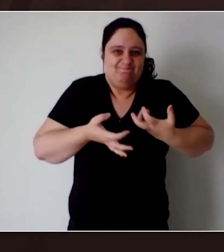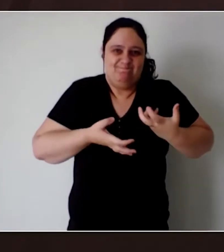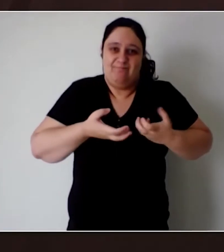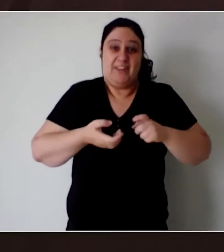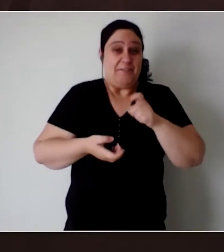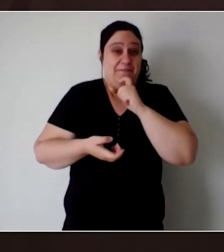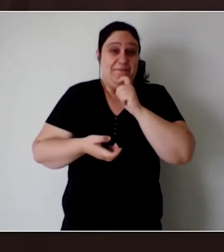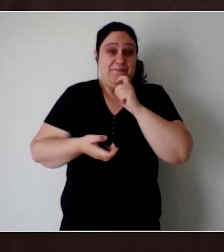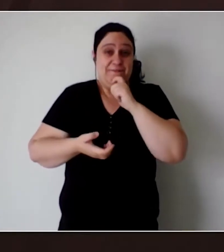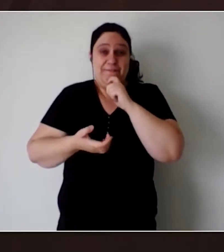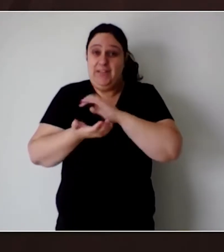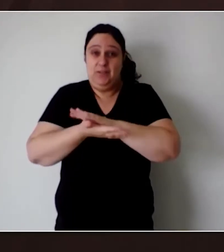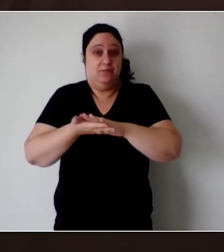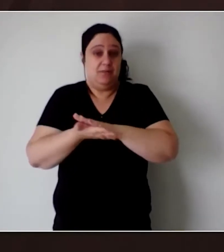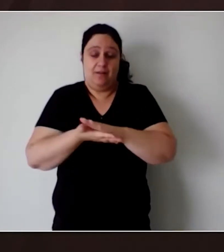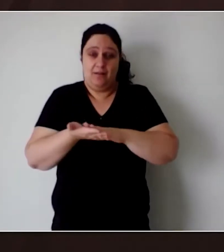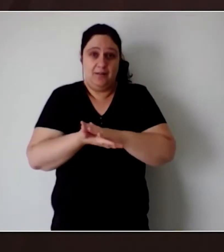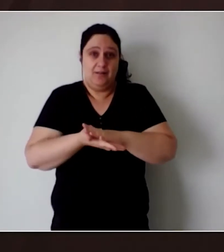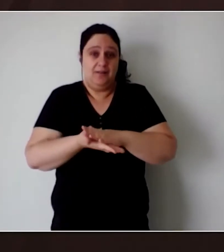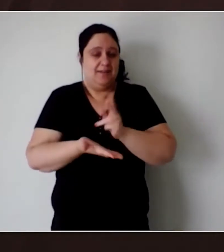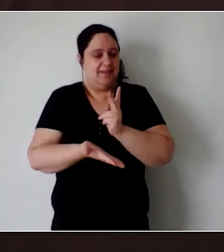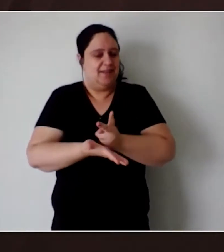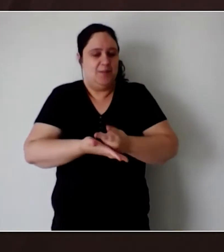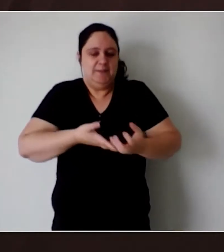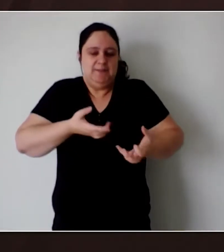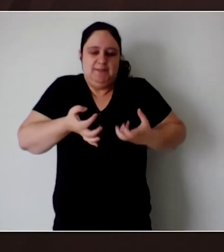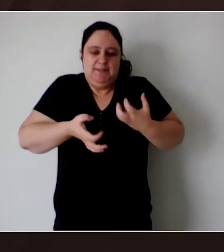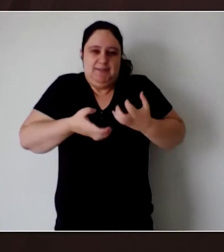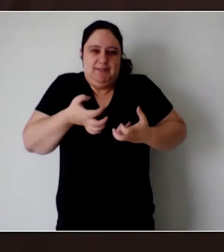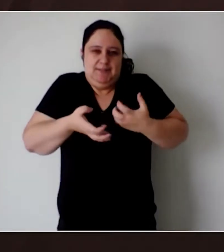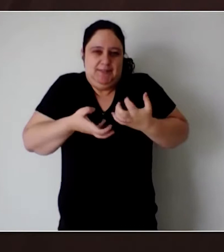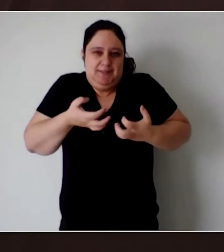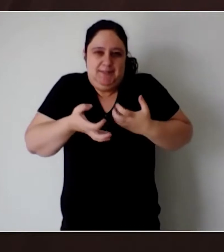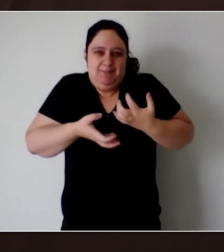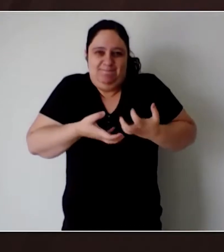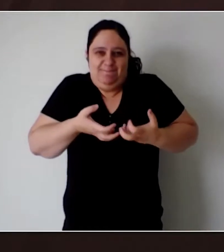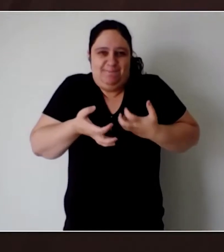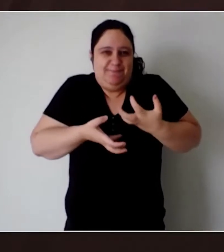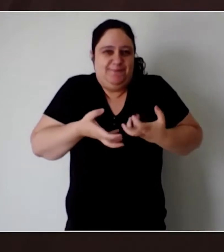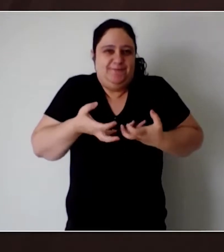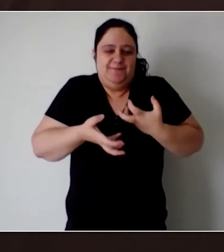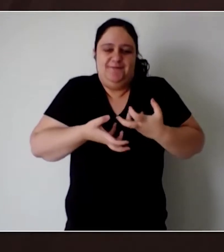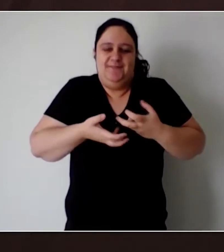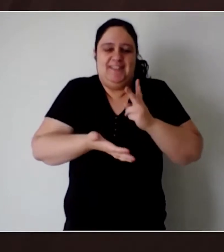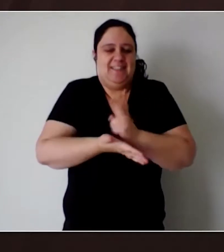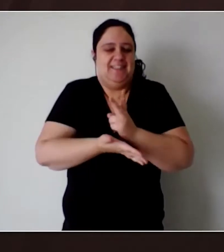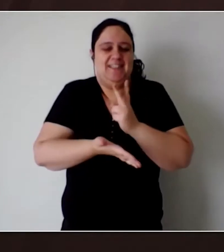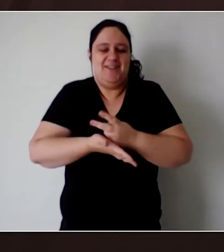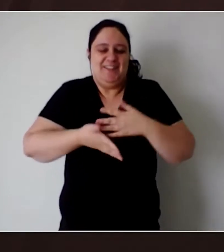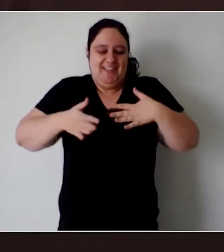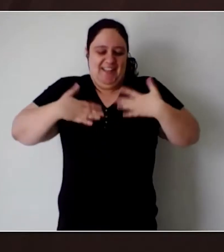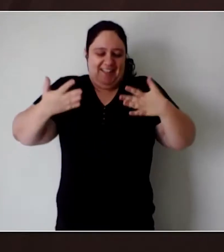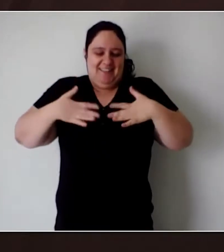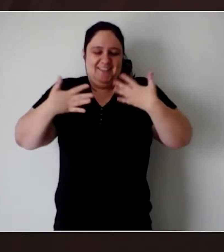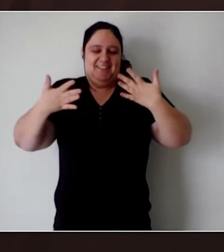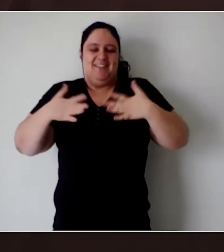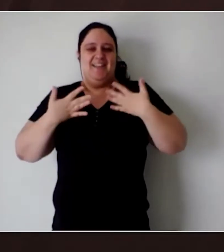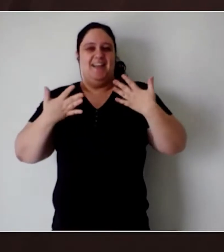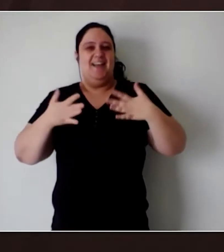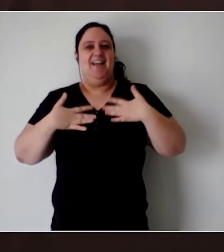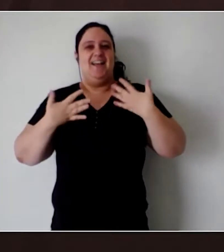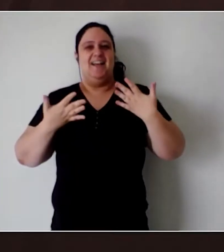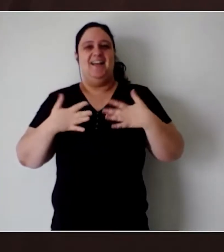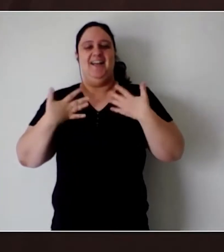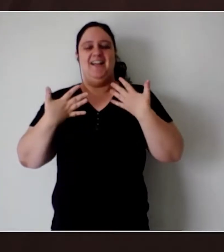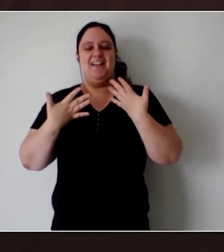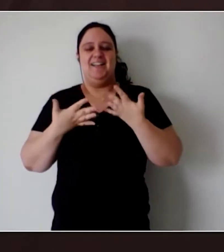isso? Essa palavra arde o nosso coração. Essa palavra nos dá alegria. Essa palavra nos dá singeleza, nos